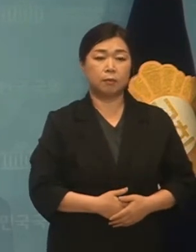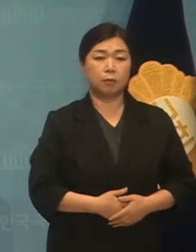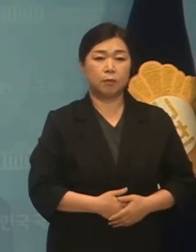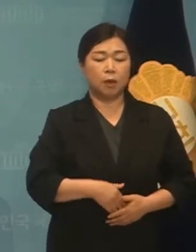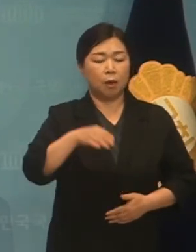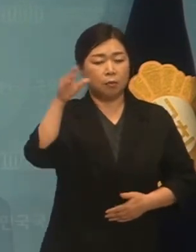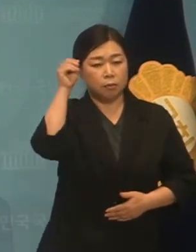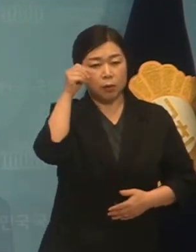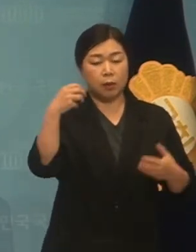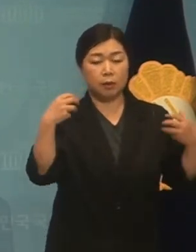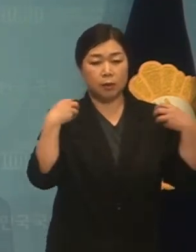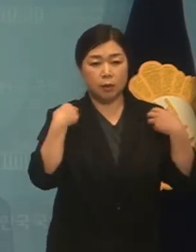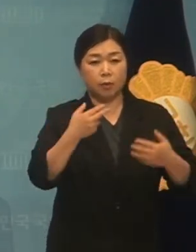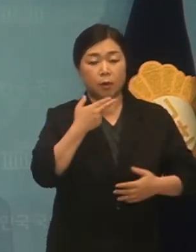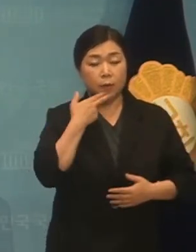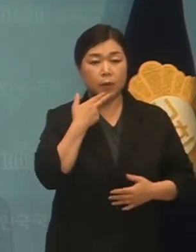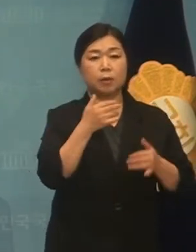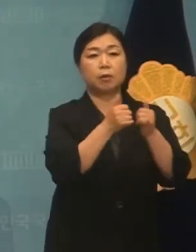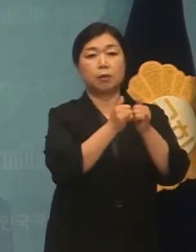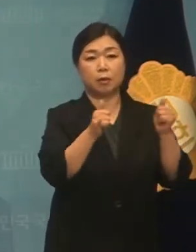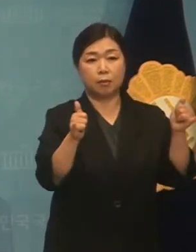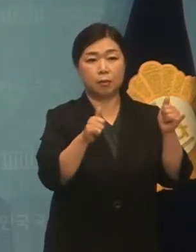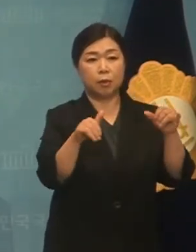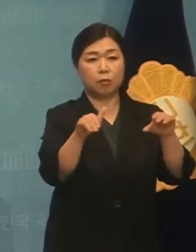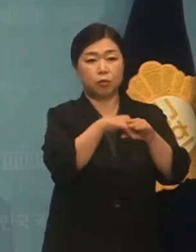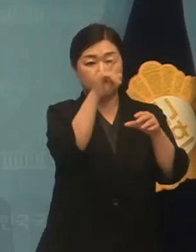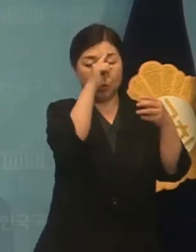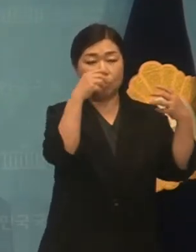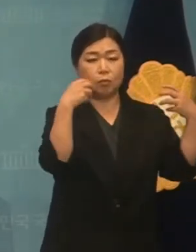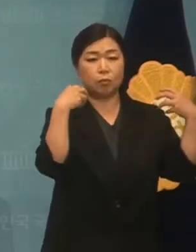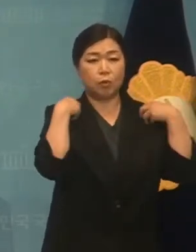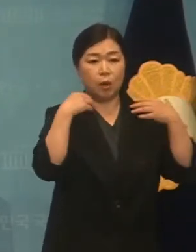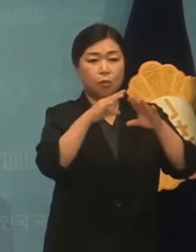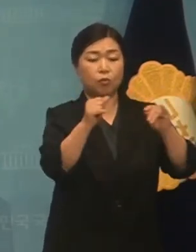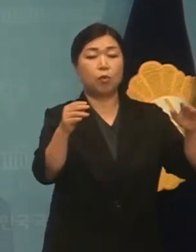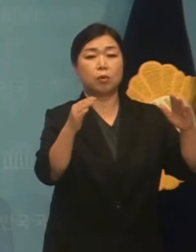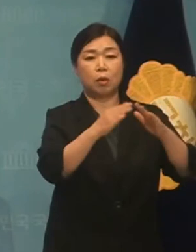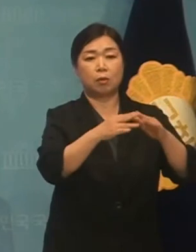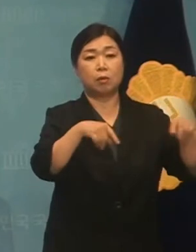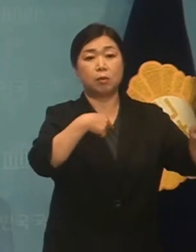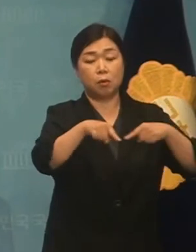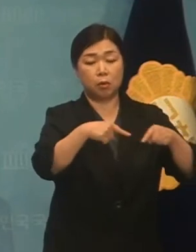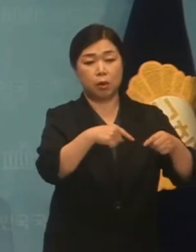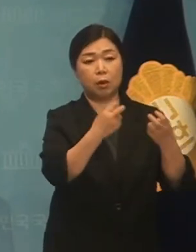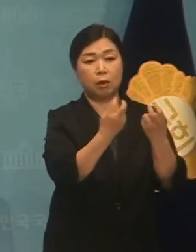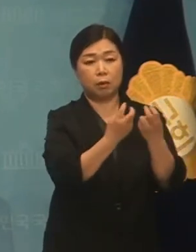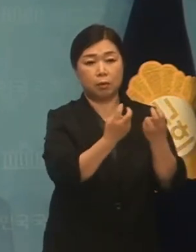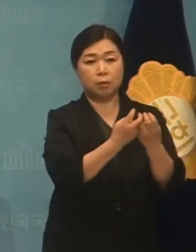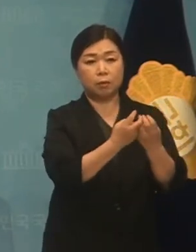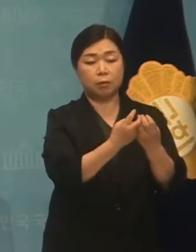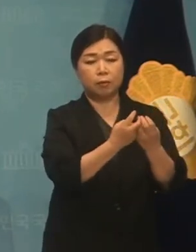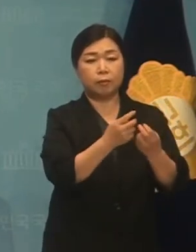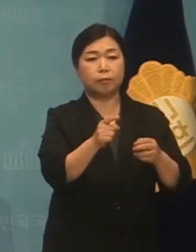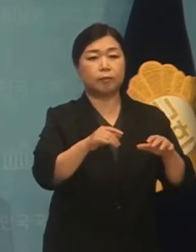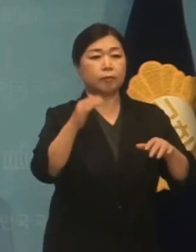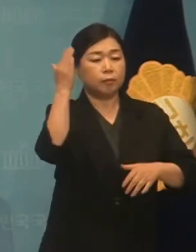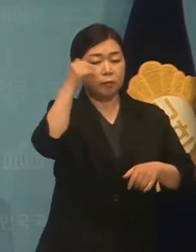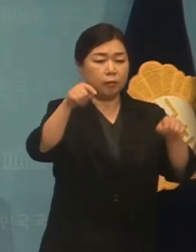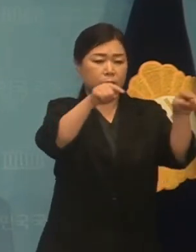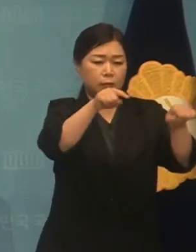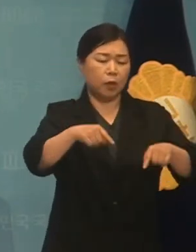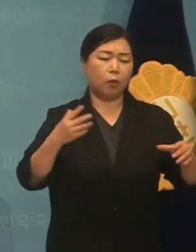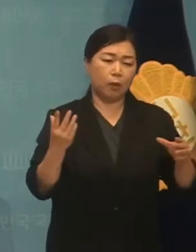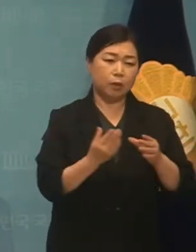무지하고 무책임한 문재인 정부의 부동산 정책은 대한민국 전체를 부동산